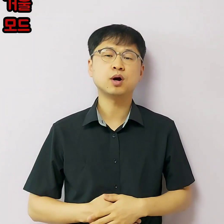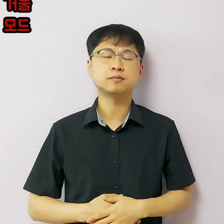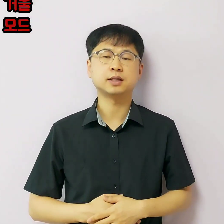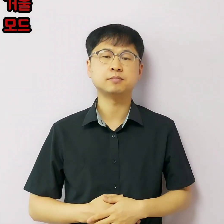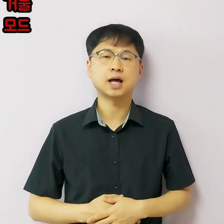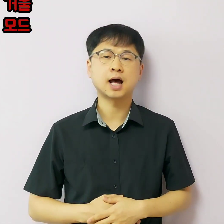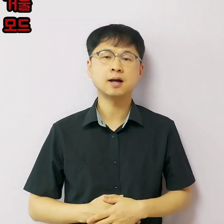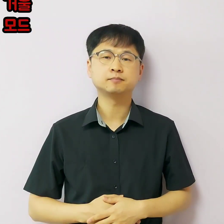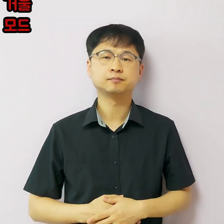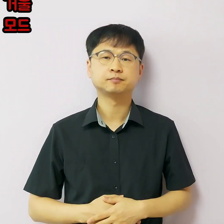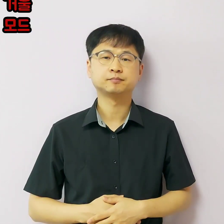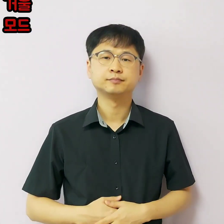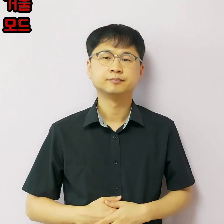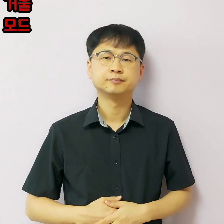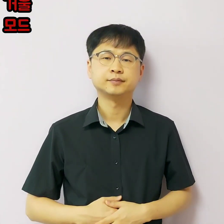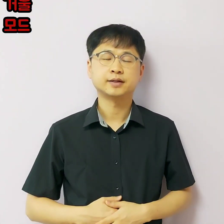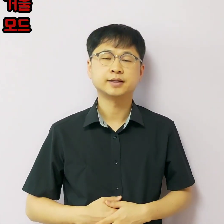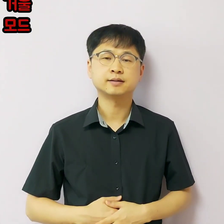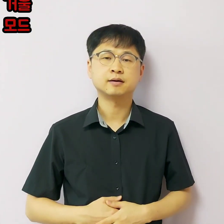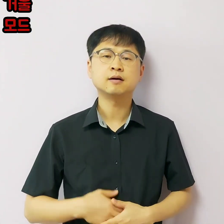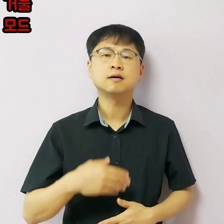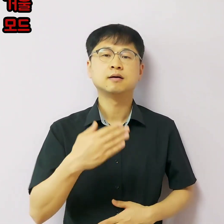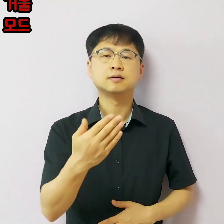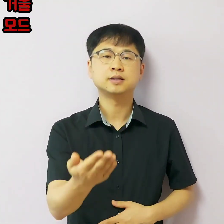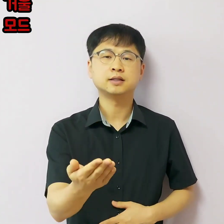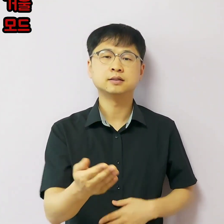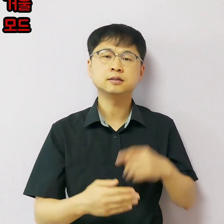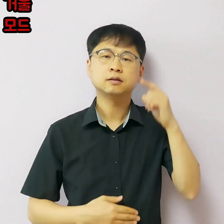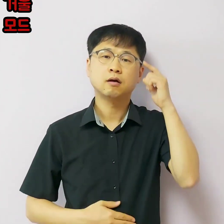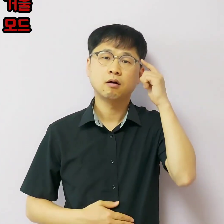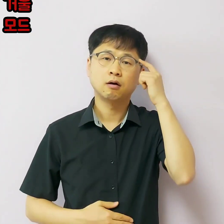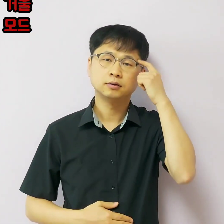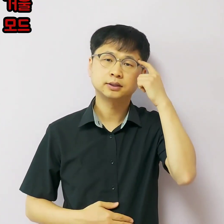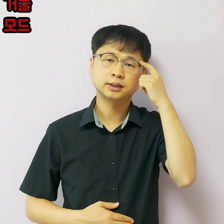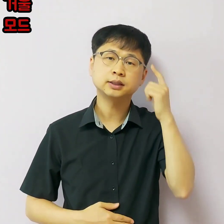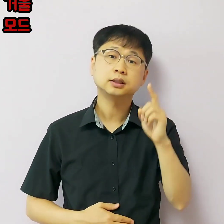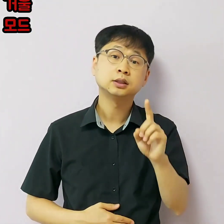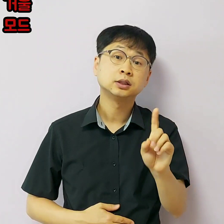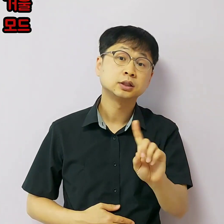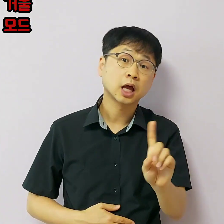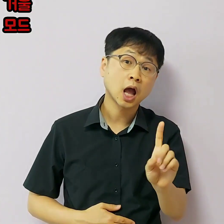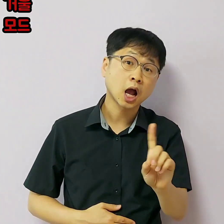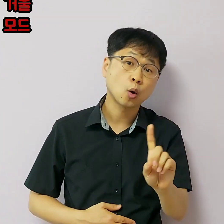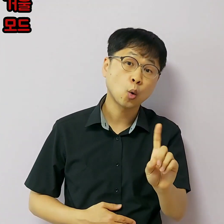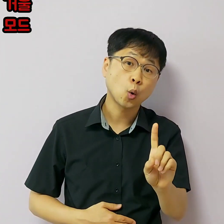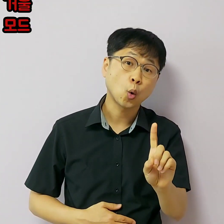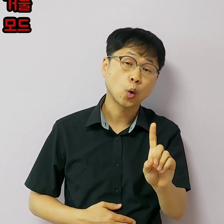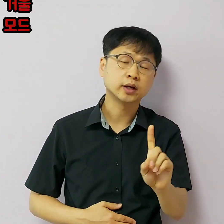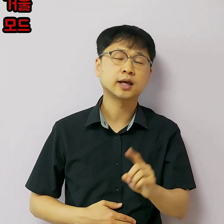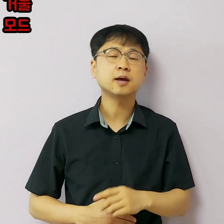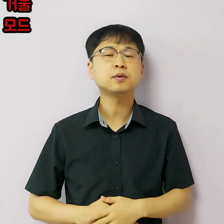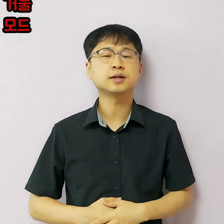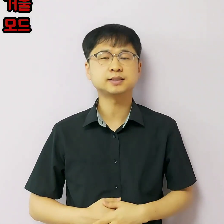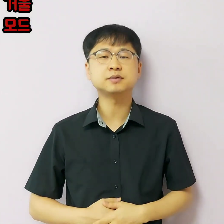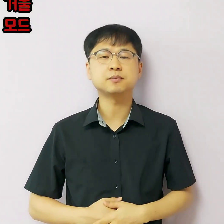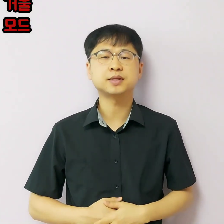포함이 됩니다. 네, 그래서 그대는 어찌 생각하오 이렇게 표현하시면